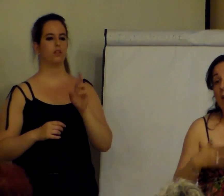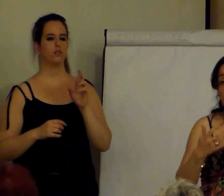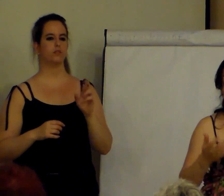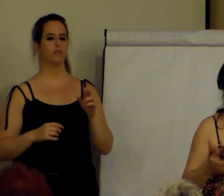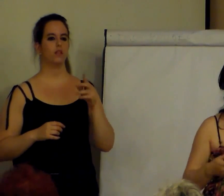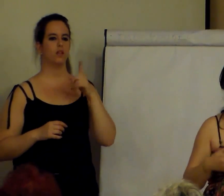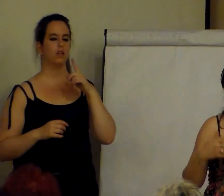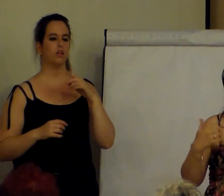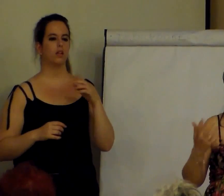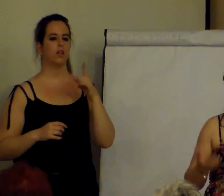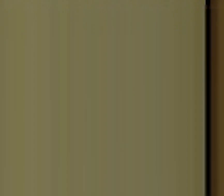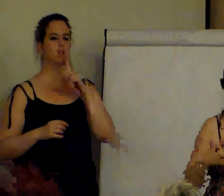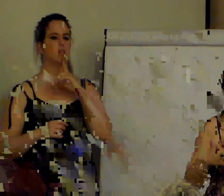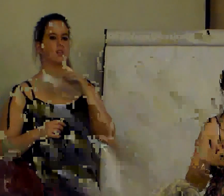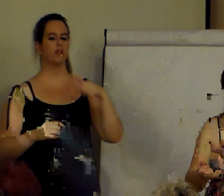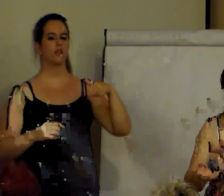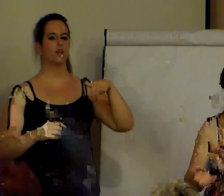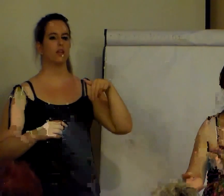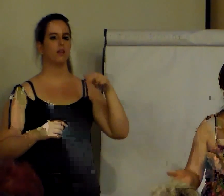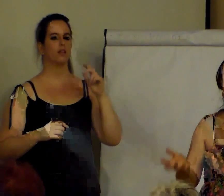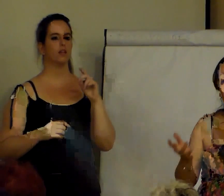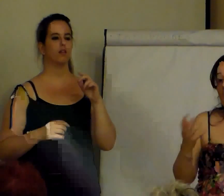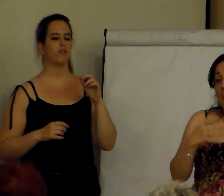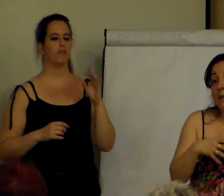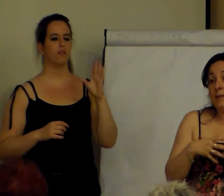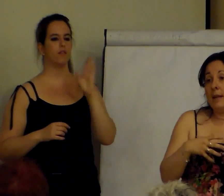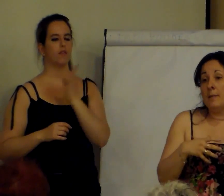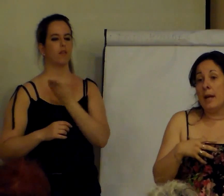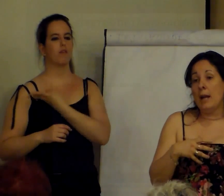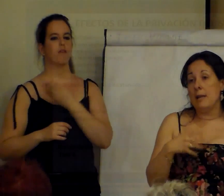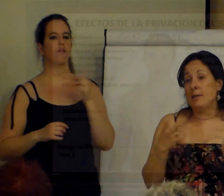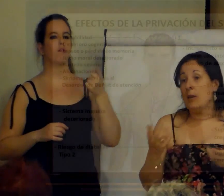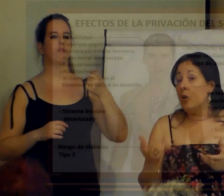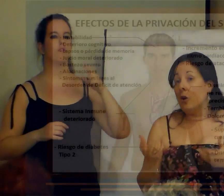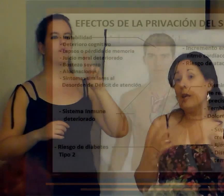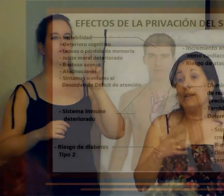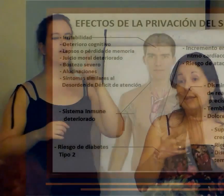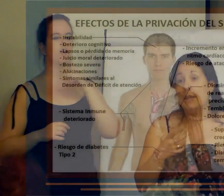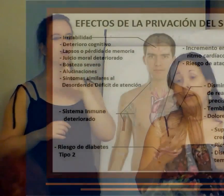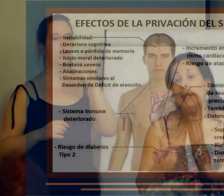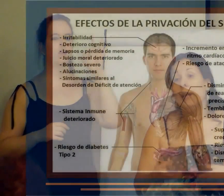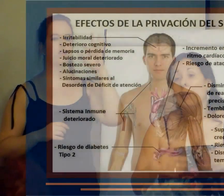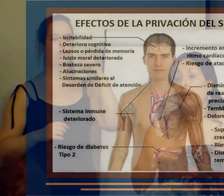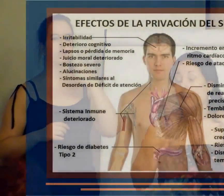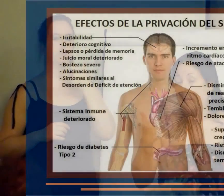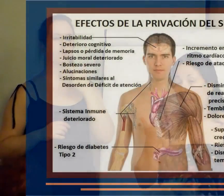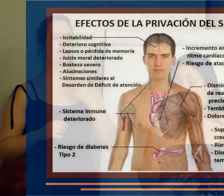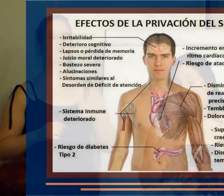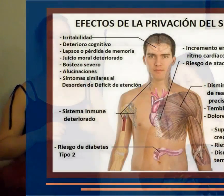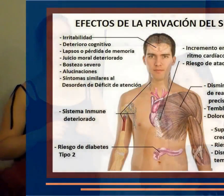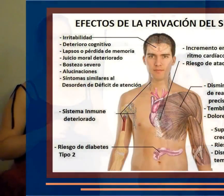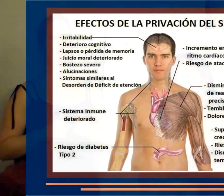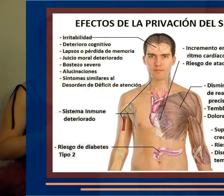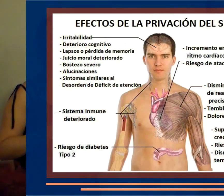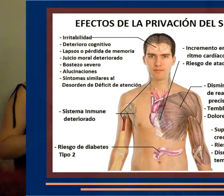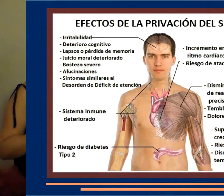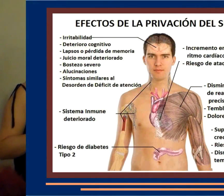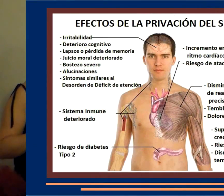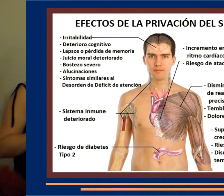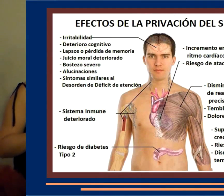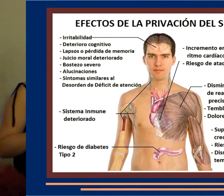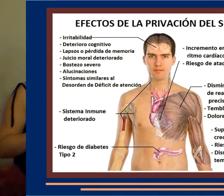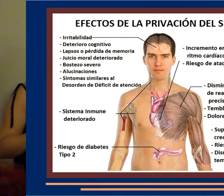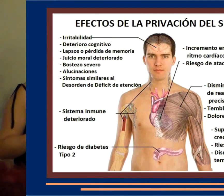¿sí? De tener infarto, de tener hipertensión, hasta la parte cerebral y psicológica y psiquiátrica, que el paciente puede estar